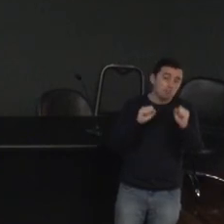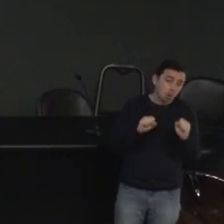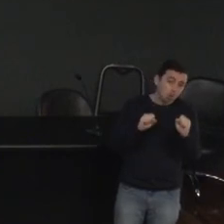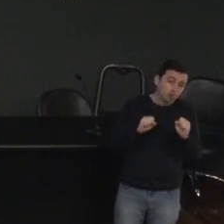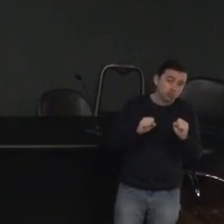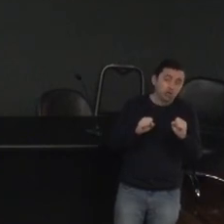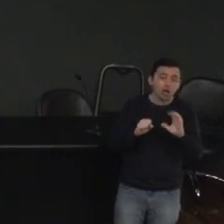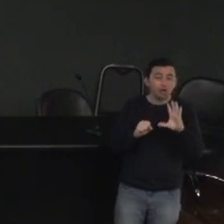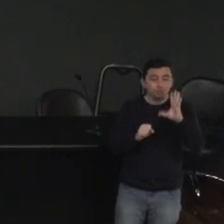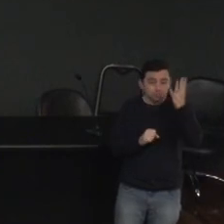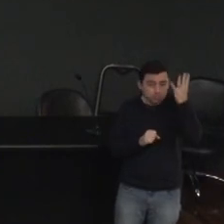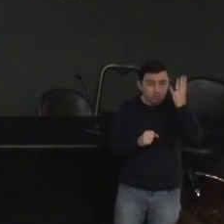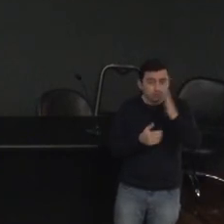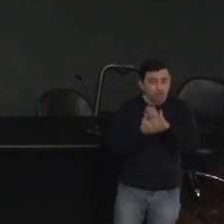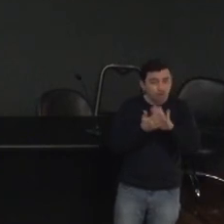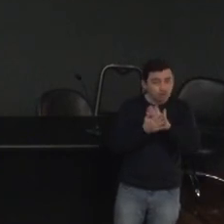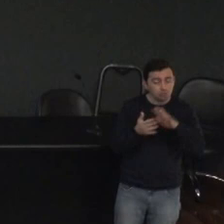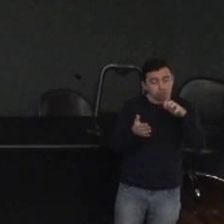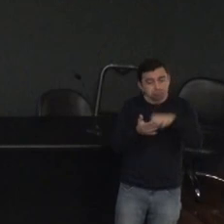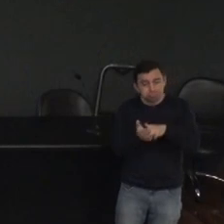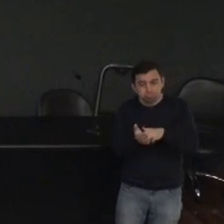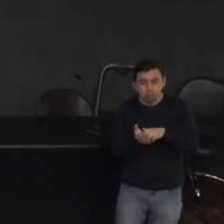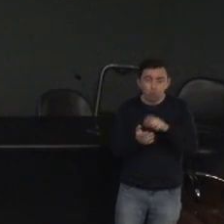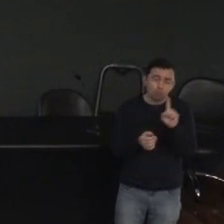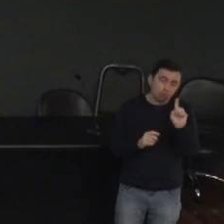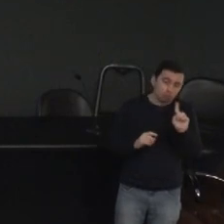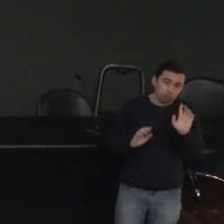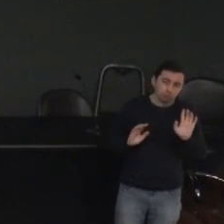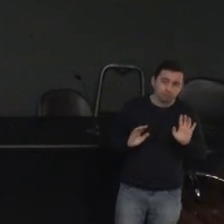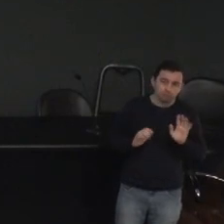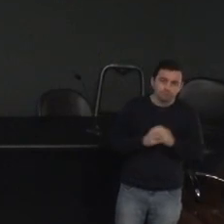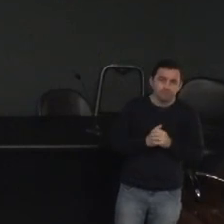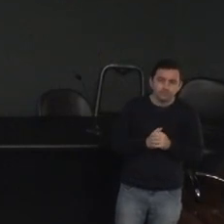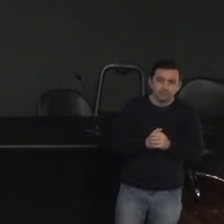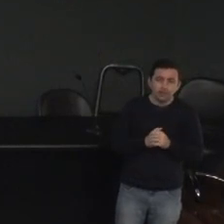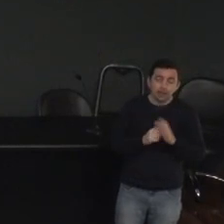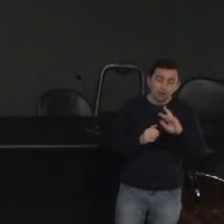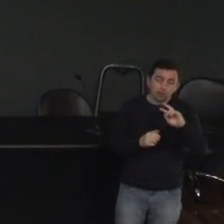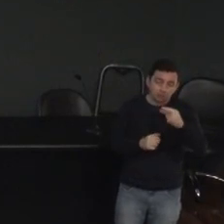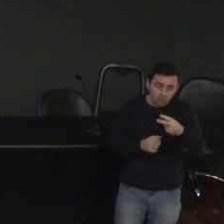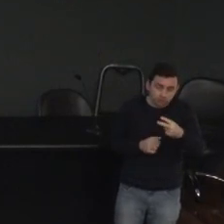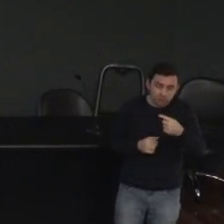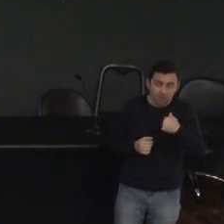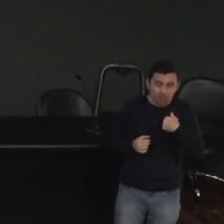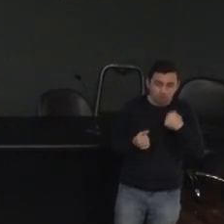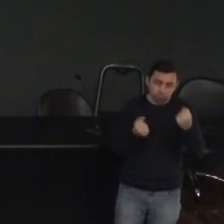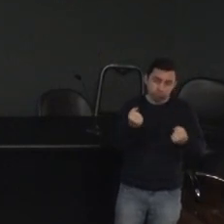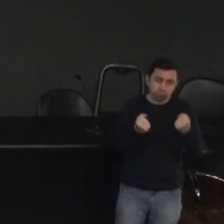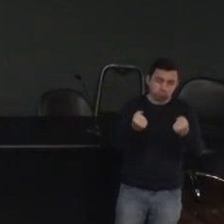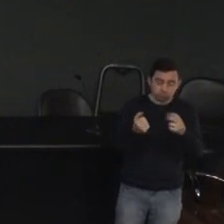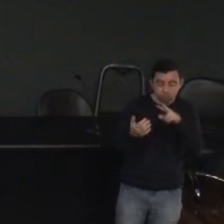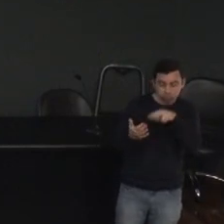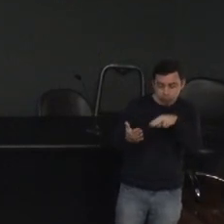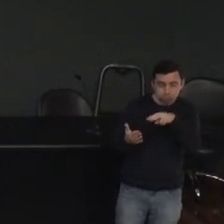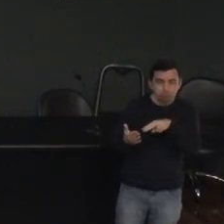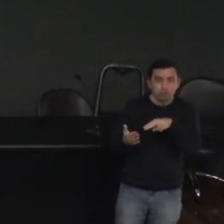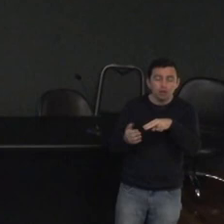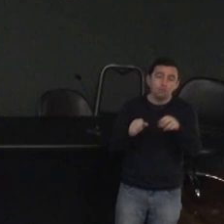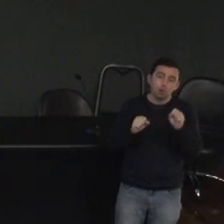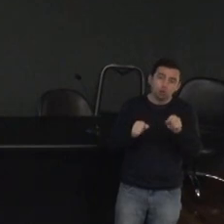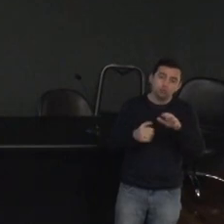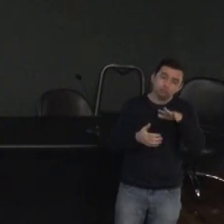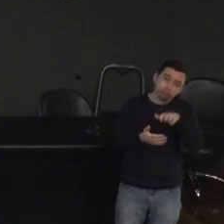se materializar em relação ao possível acidente e etc e tal né a consequência de eu dirigir do celular pode ser